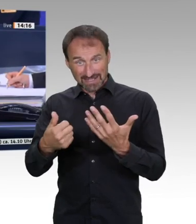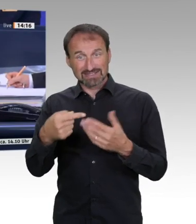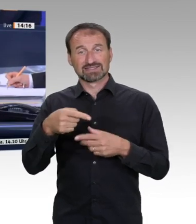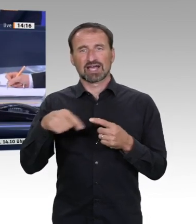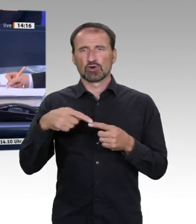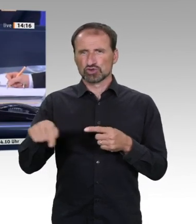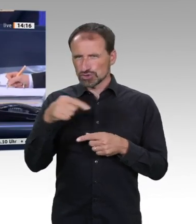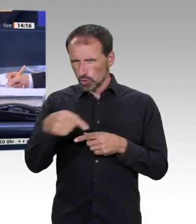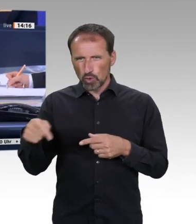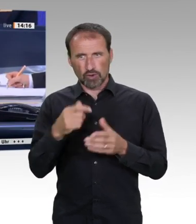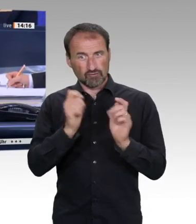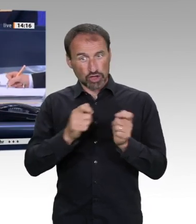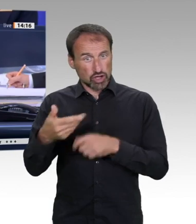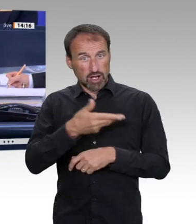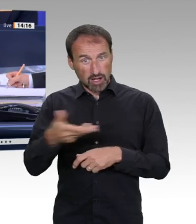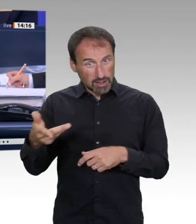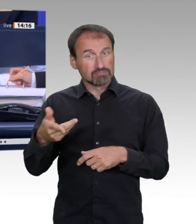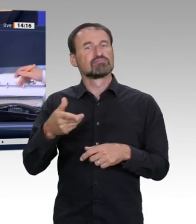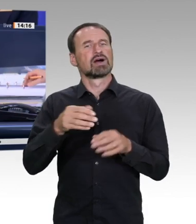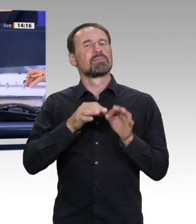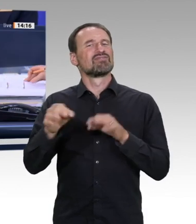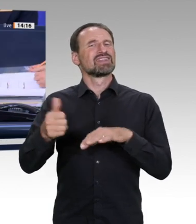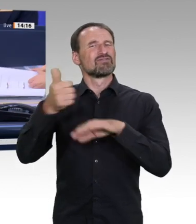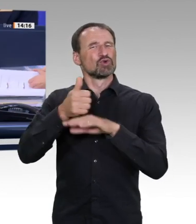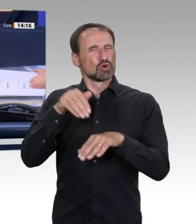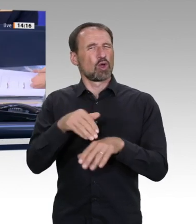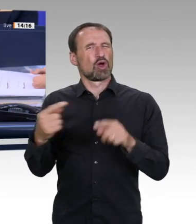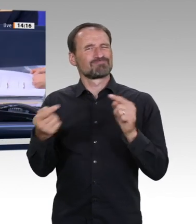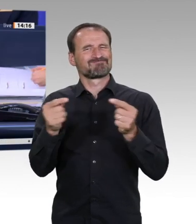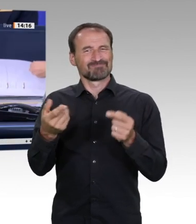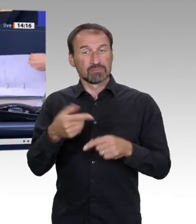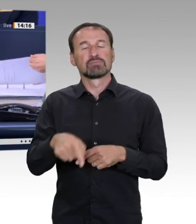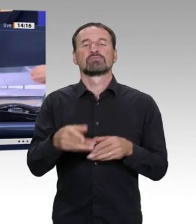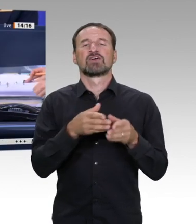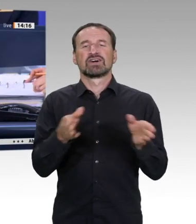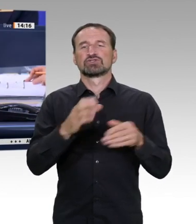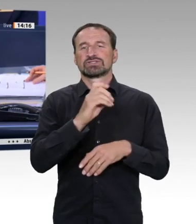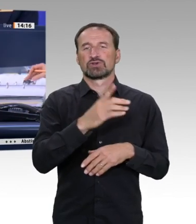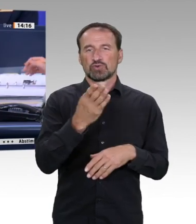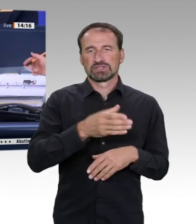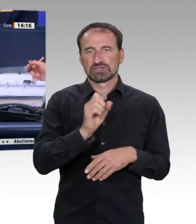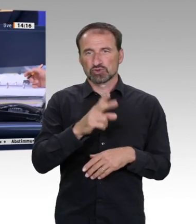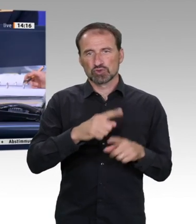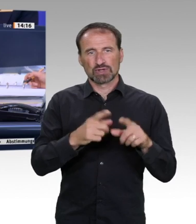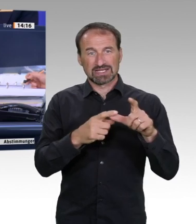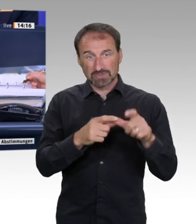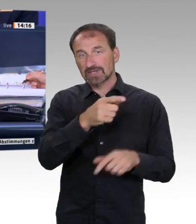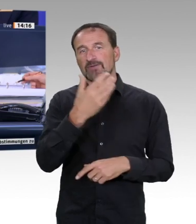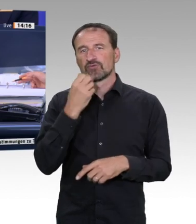angenommen. Tagesordnungspunkt 9e. Interfraktionell wird Überweisung der Vorlage auf Drucksache 19 22452 an die in der